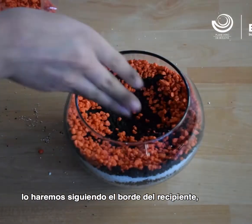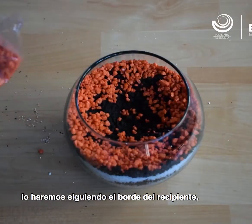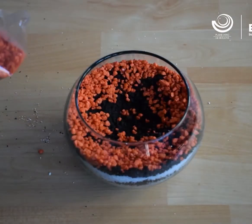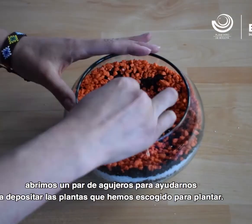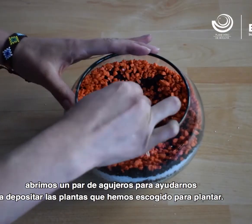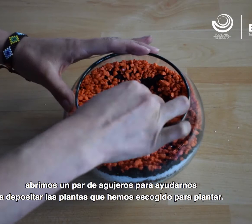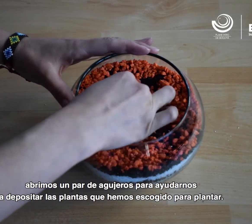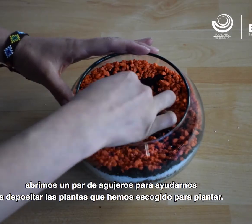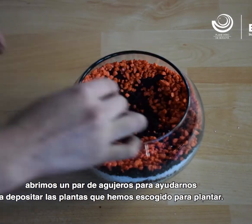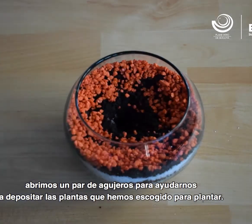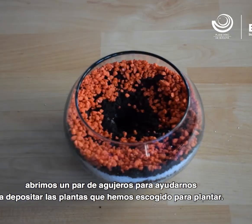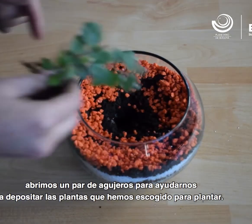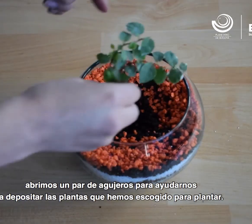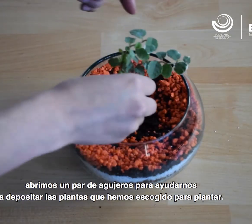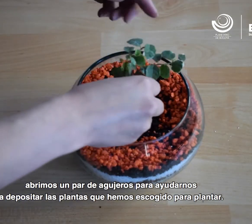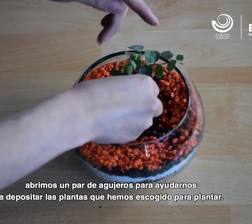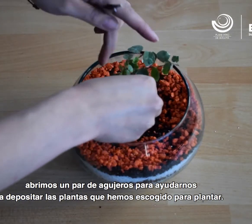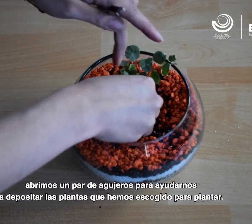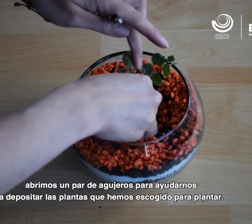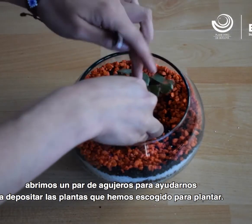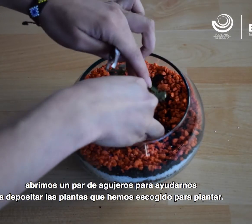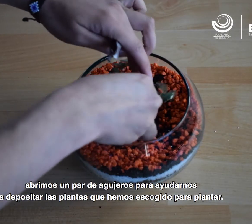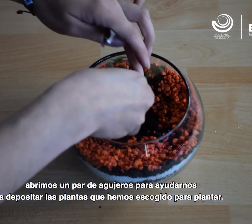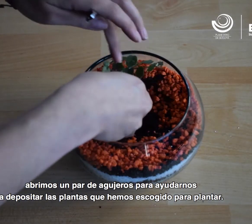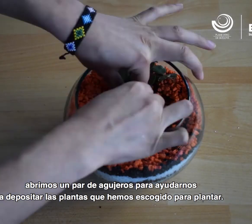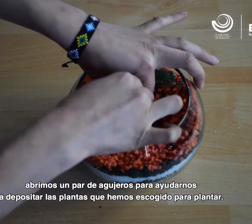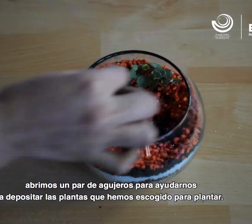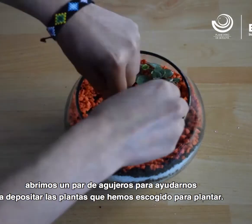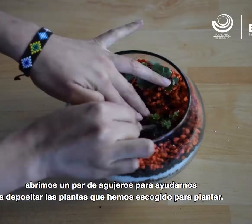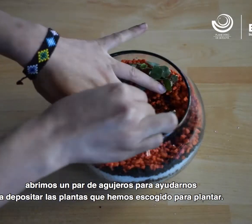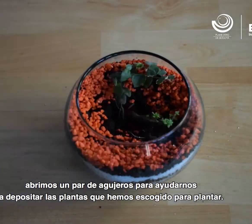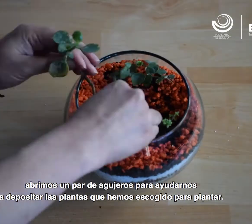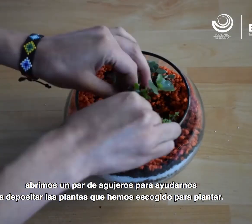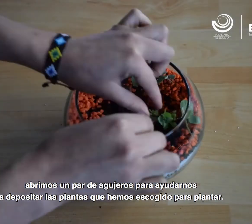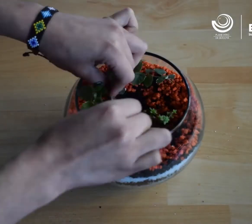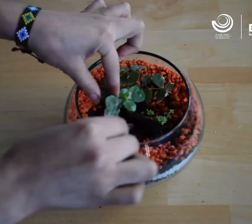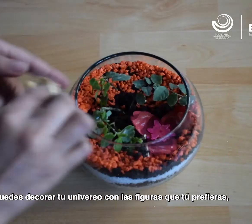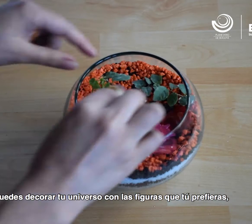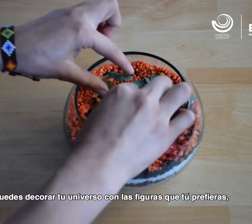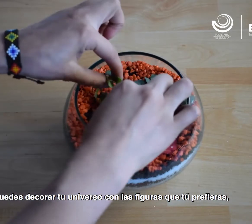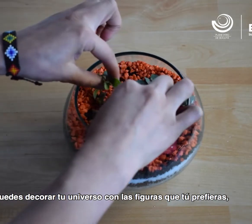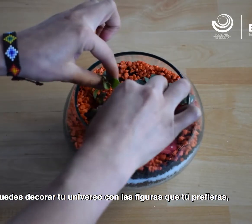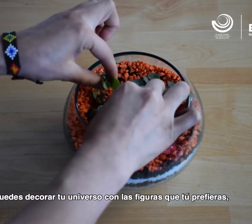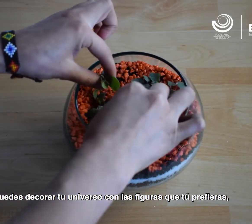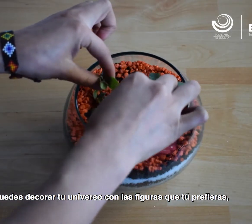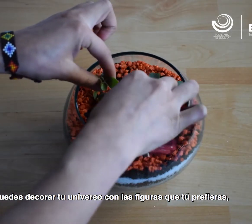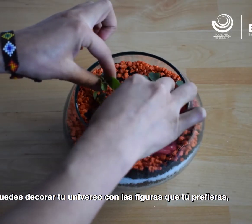recipiente. Abriremos un par de agujeros para ayudarnos a depositar las plantas que hemos escogido para plantar. Puedes decorar tu universo con las figuras que